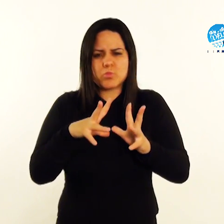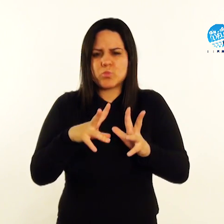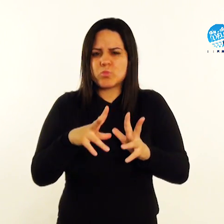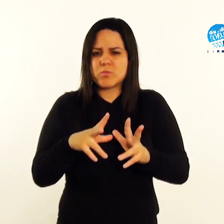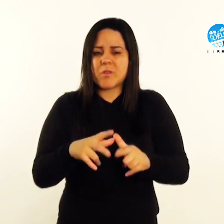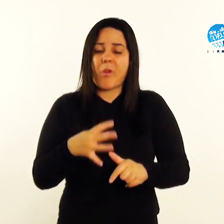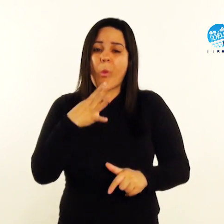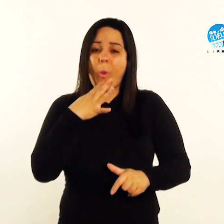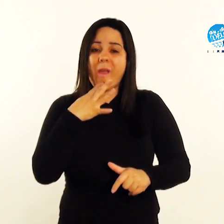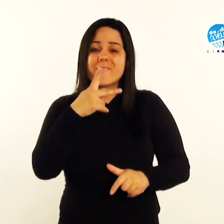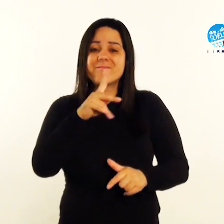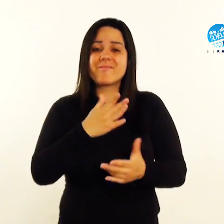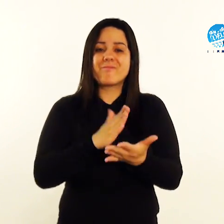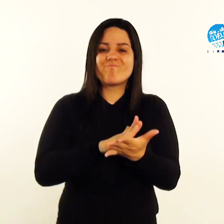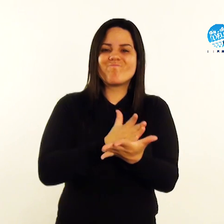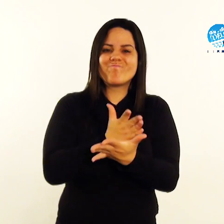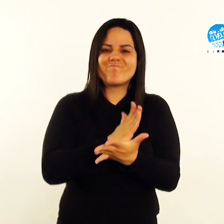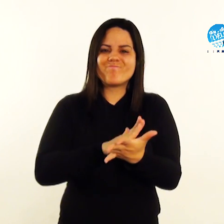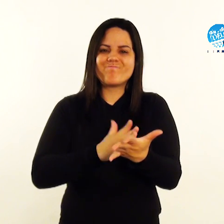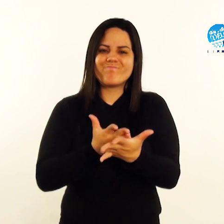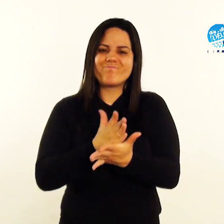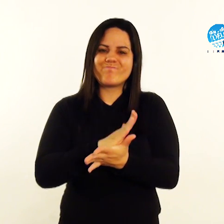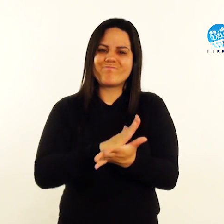Ele conhece a tua ansiedade.